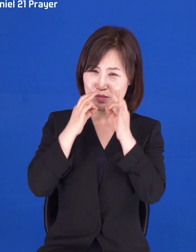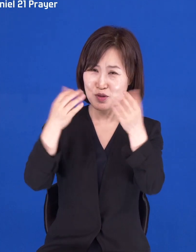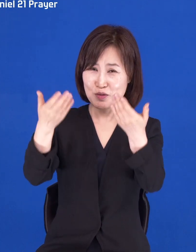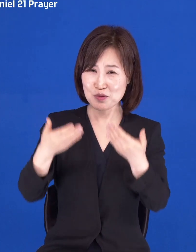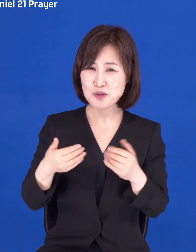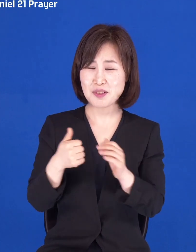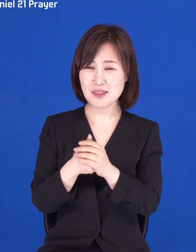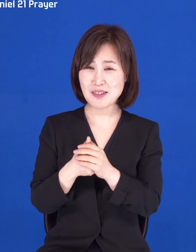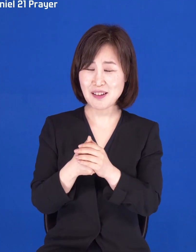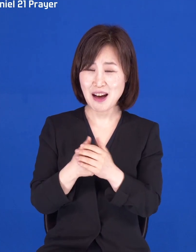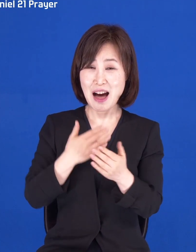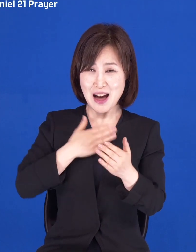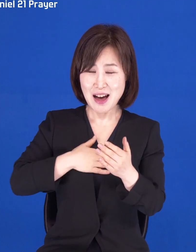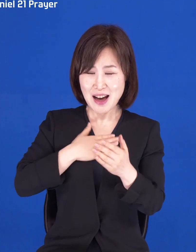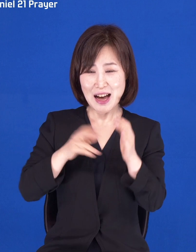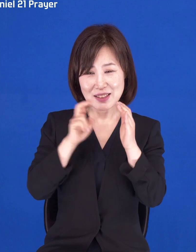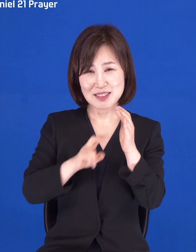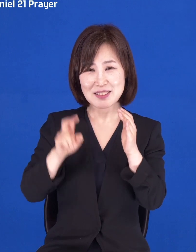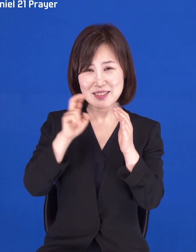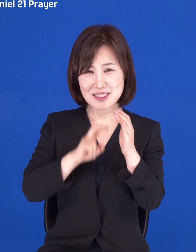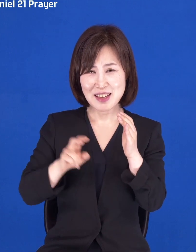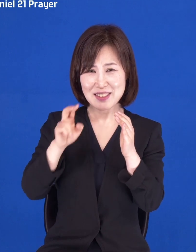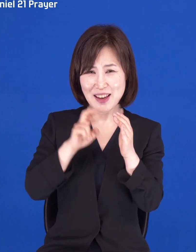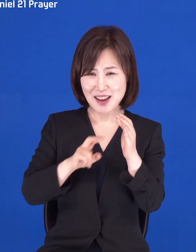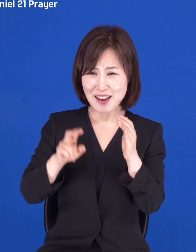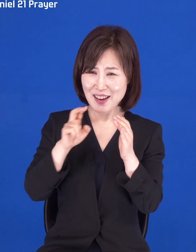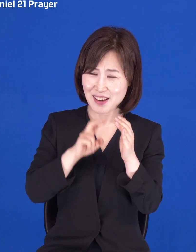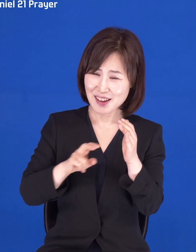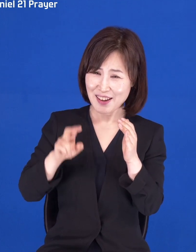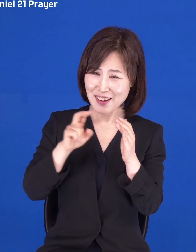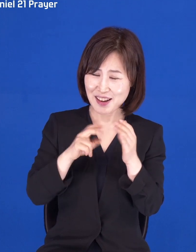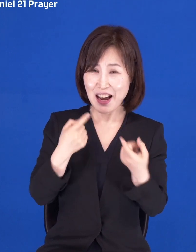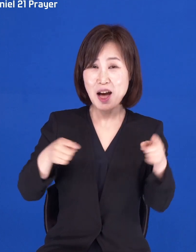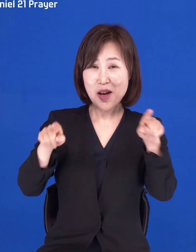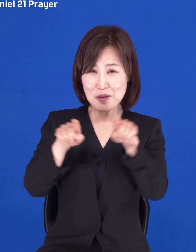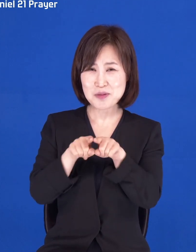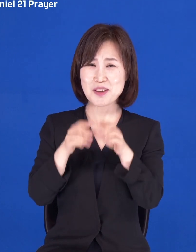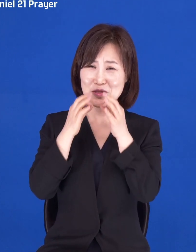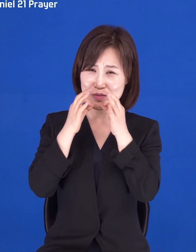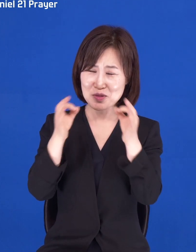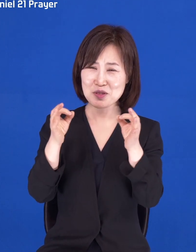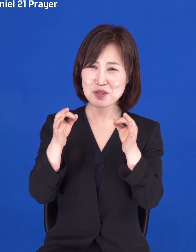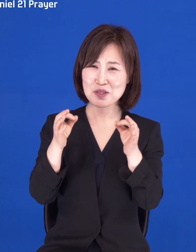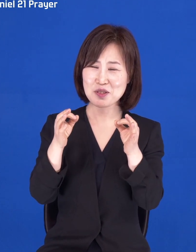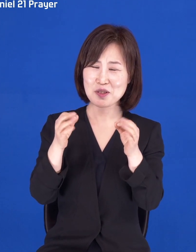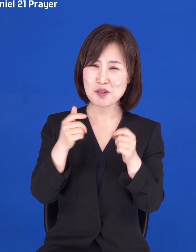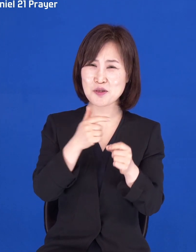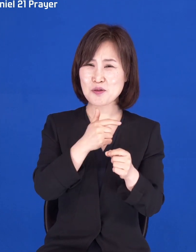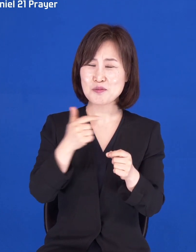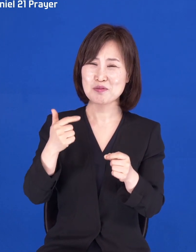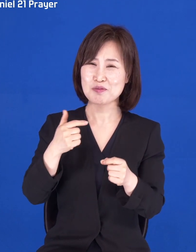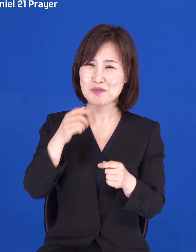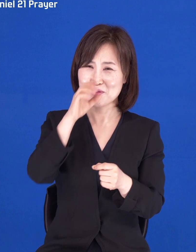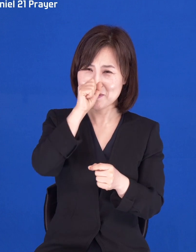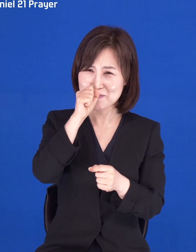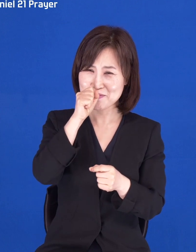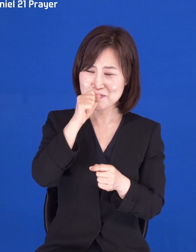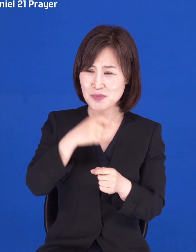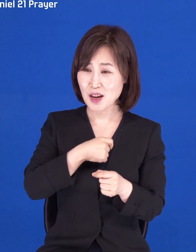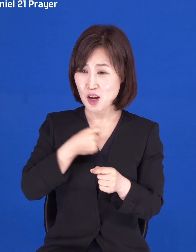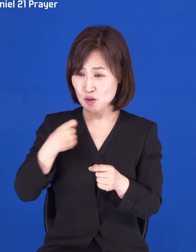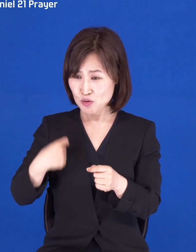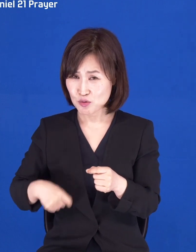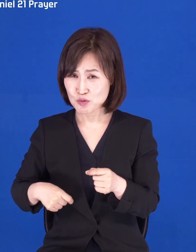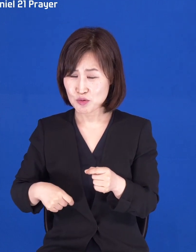찬양이나 반갑잖아요. 북한에서 금방 두만강 건너왔는데 교회에 오니까 중국이나 북한이나 똑같은 한